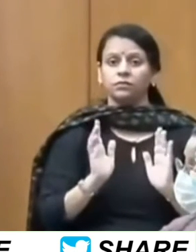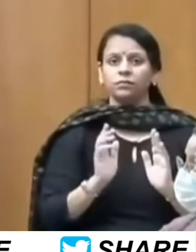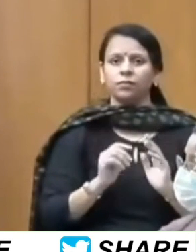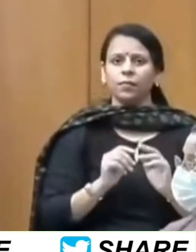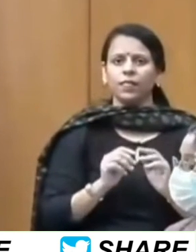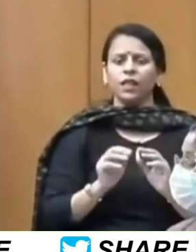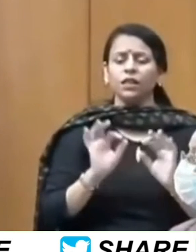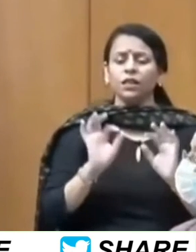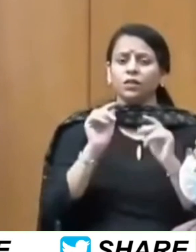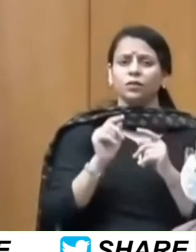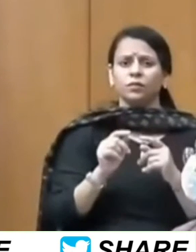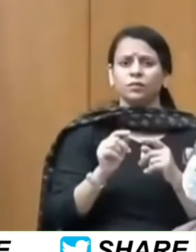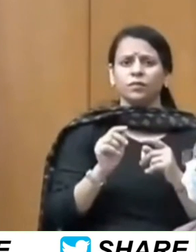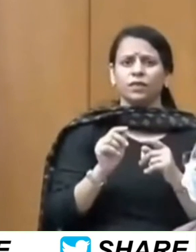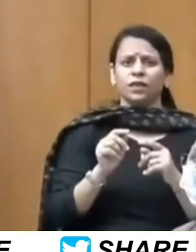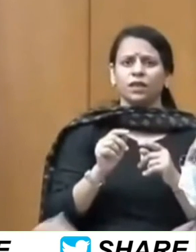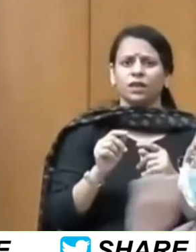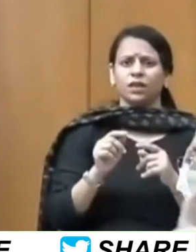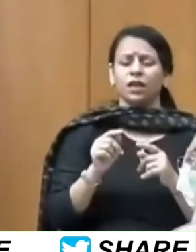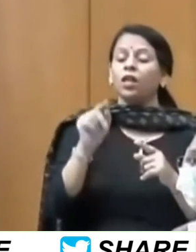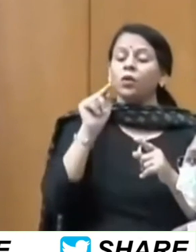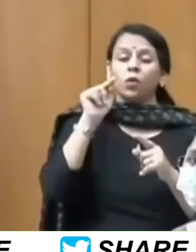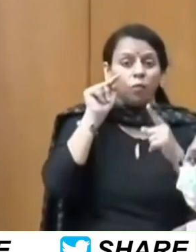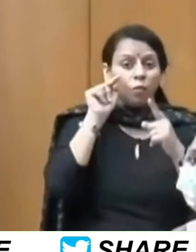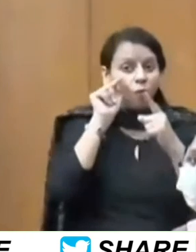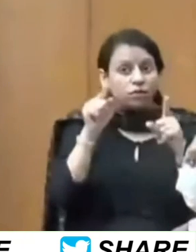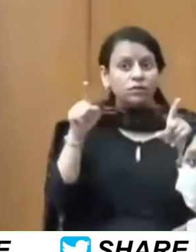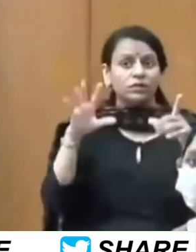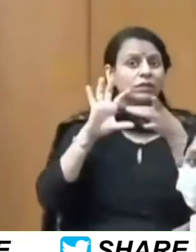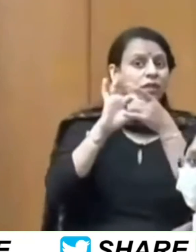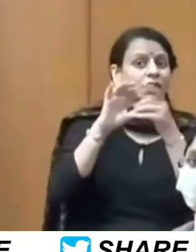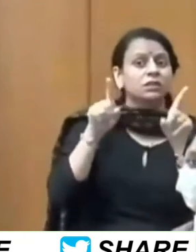स्पेसिफिक कॉन्क्रीट विषय आज हमने क्या उसमें करने वाले हैं।